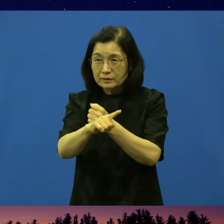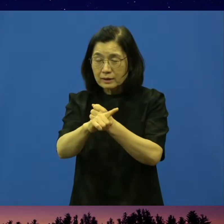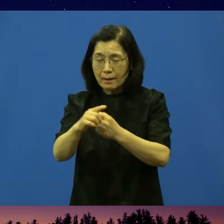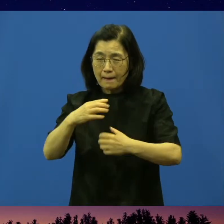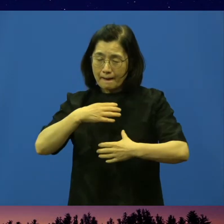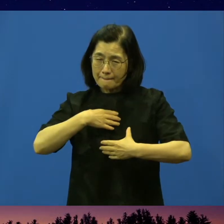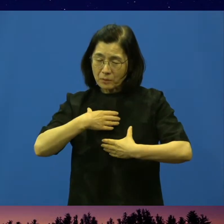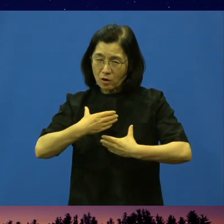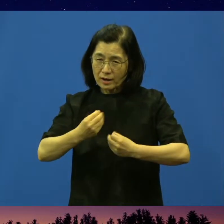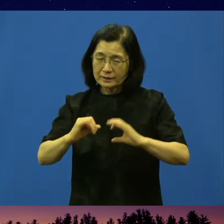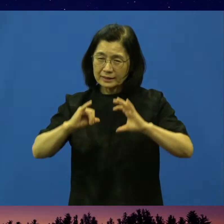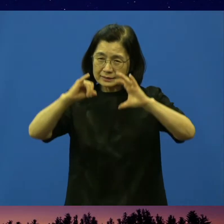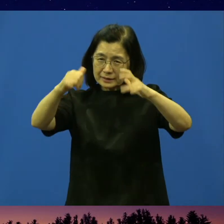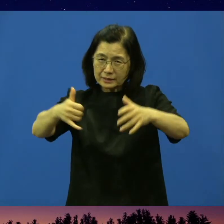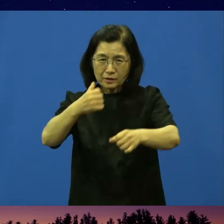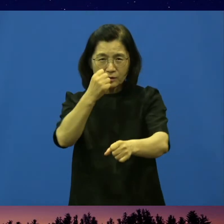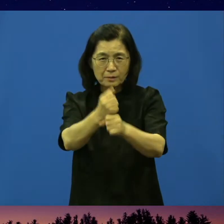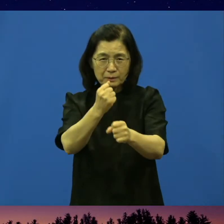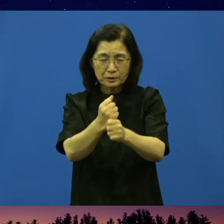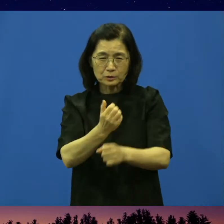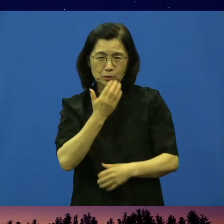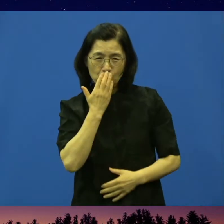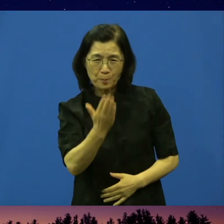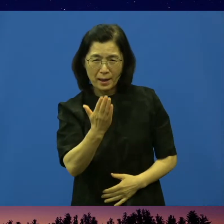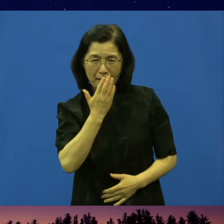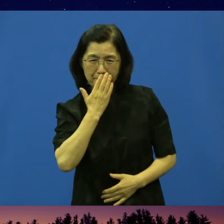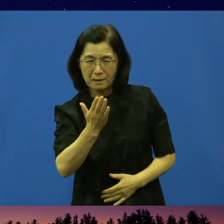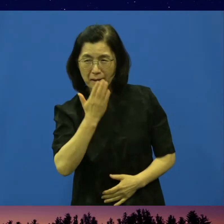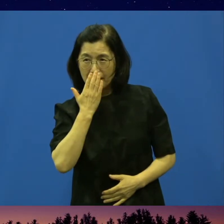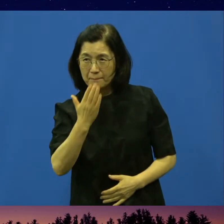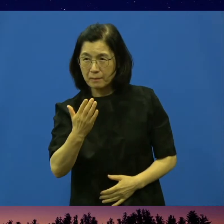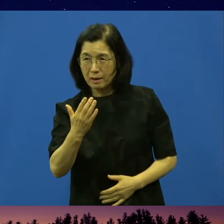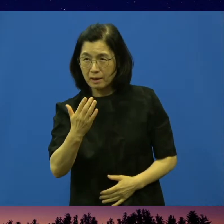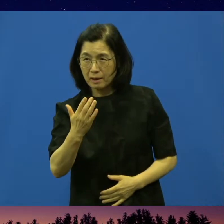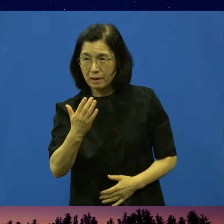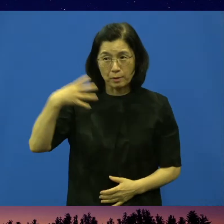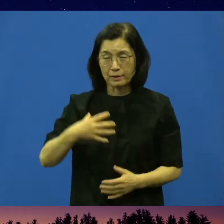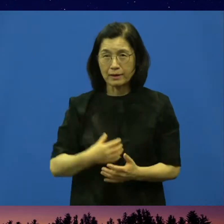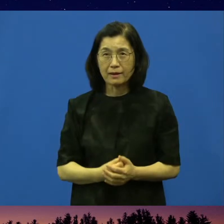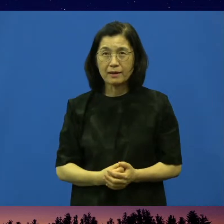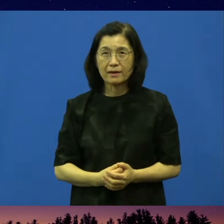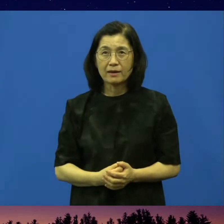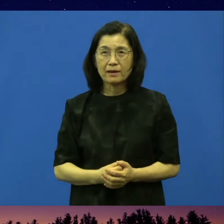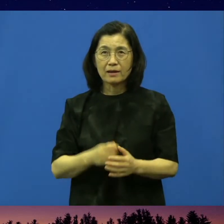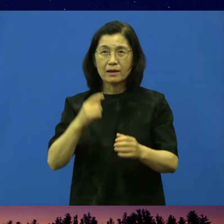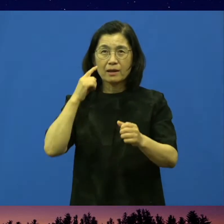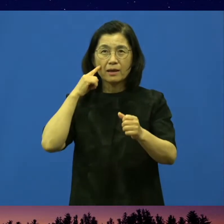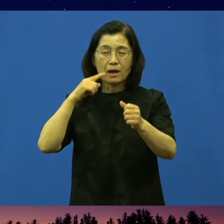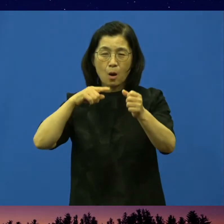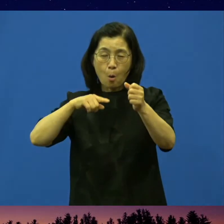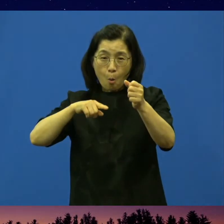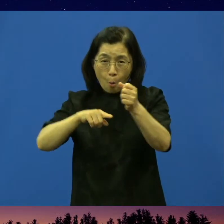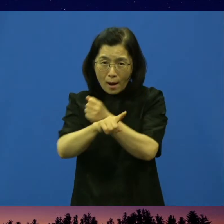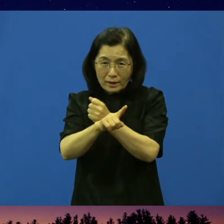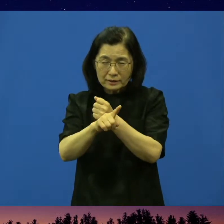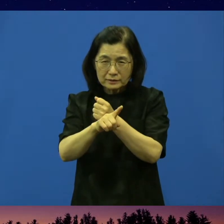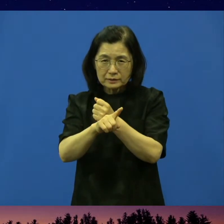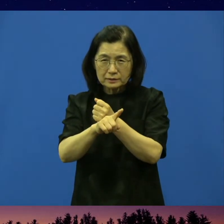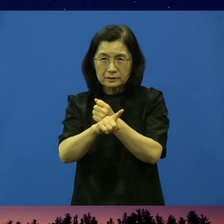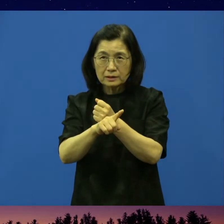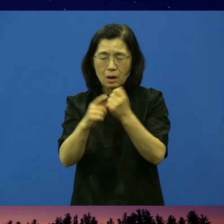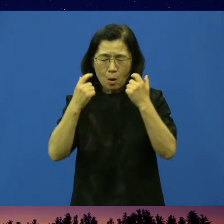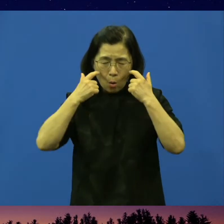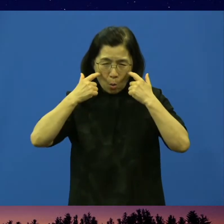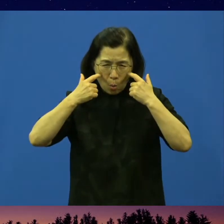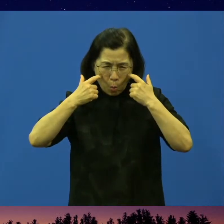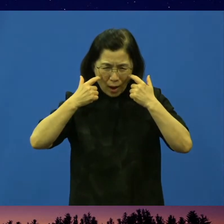더 확실하고 더 선명하고 더 분명하게. 그 과학은 불투명한 걸 원하지 않아요.